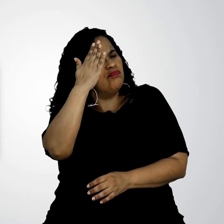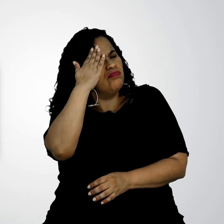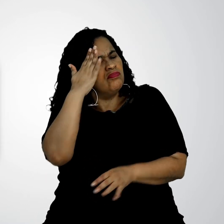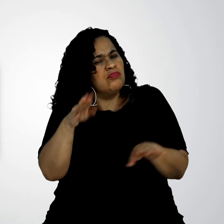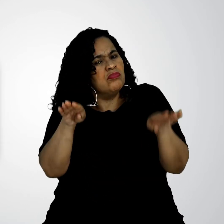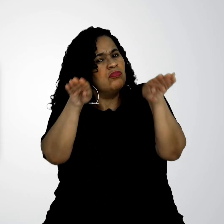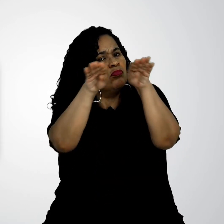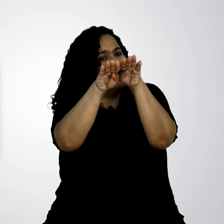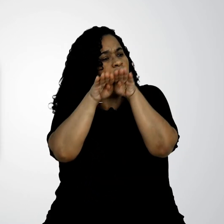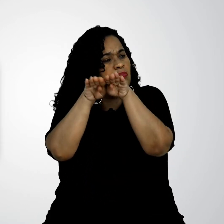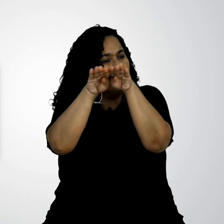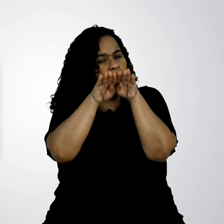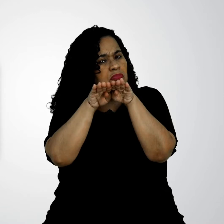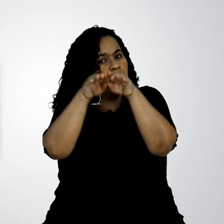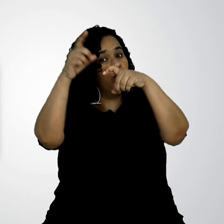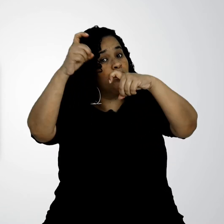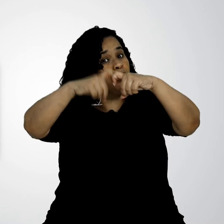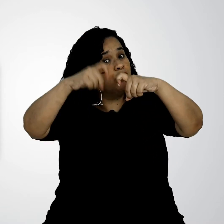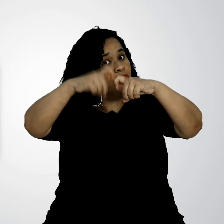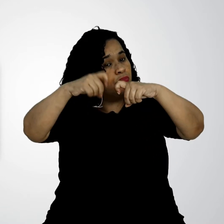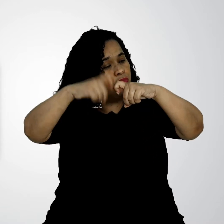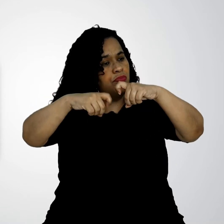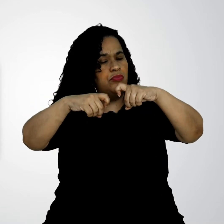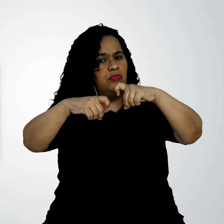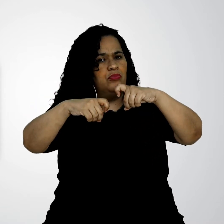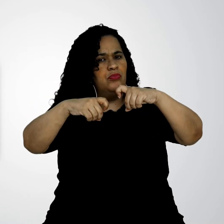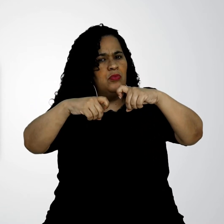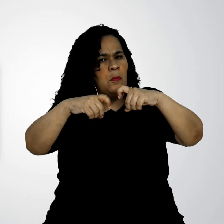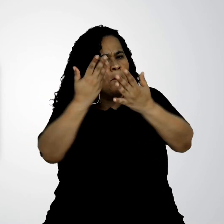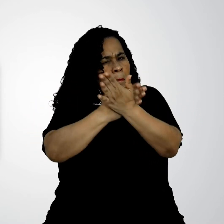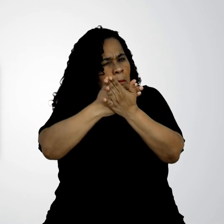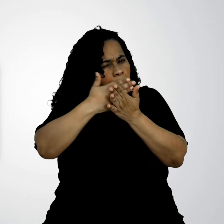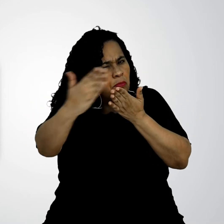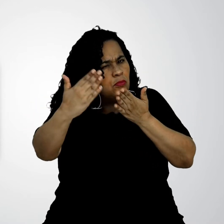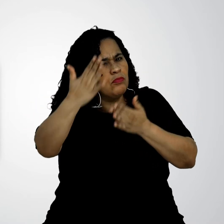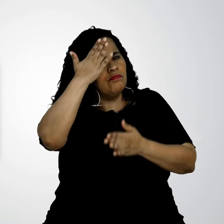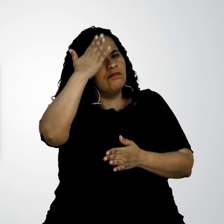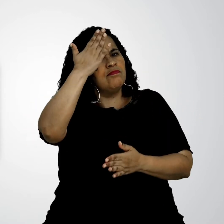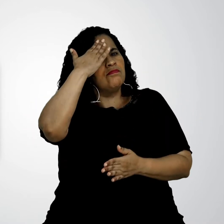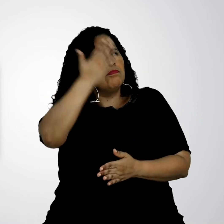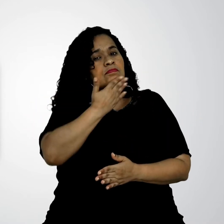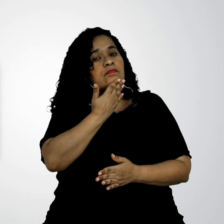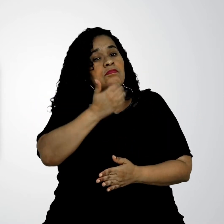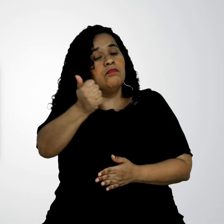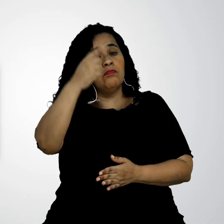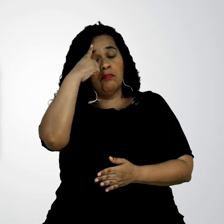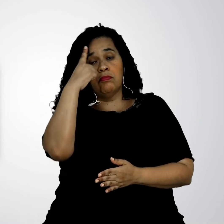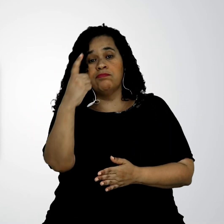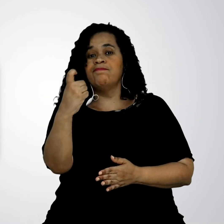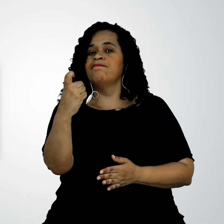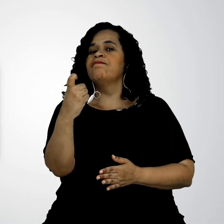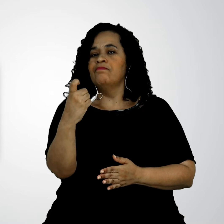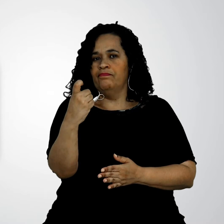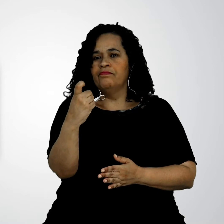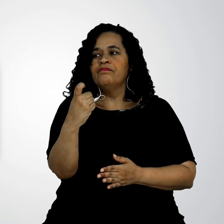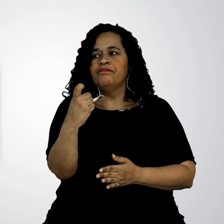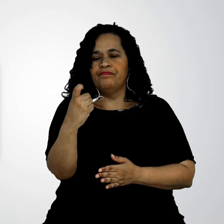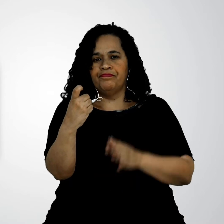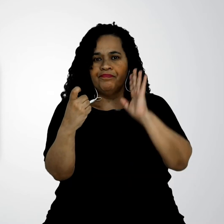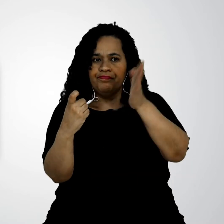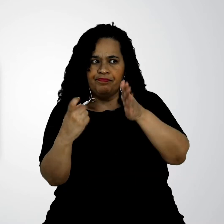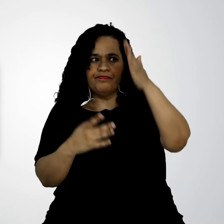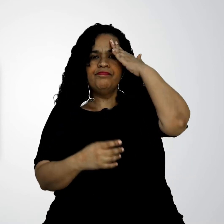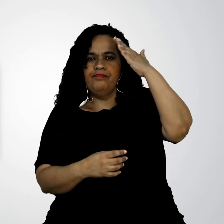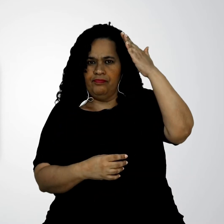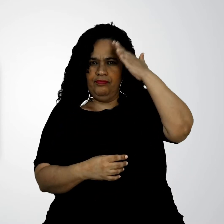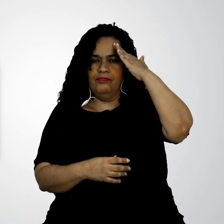estabeleceu para a sexualidade, né? Então, acho que a gente começa a saltar um pouquinho da ideia da ideologia, né? Já vimos que a Bíblia